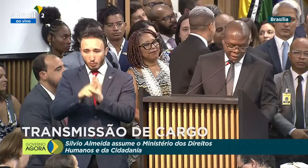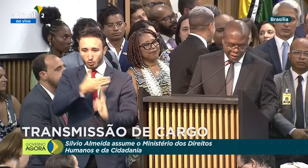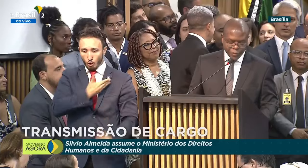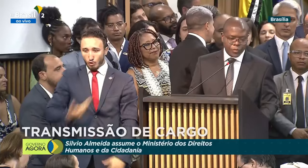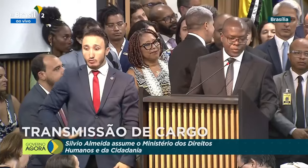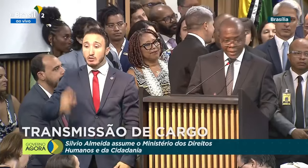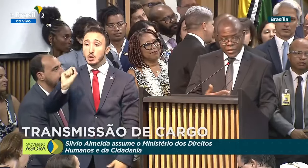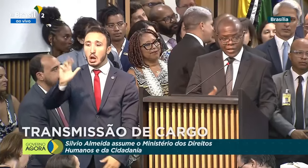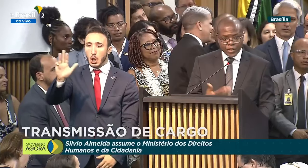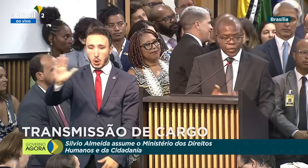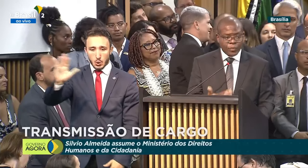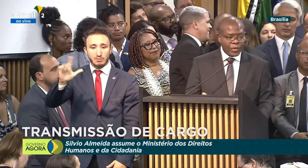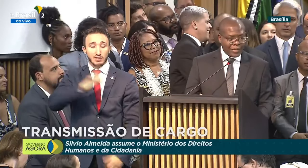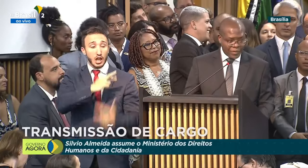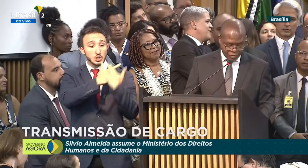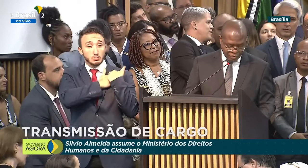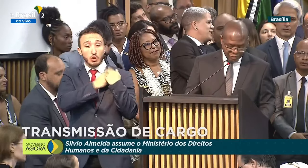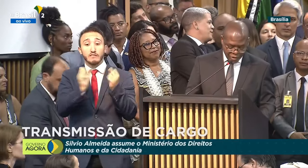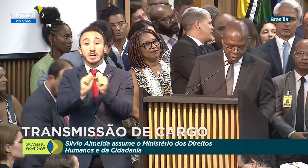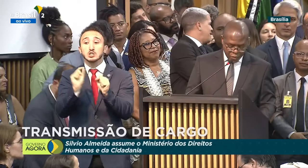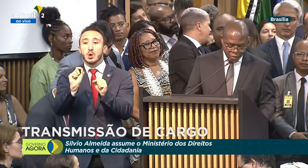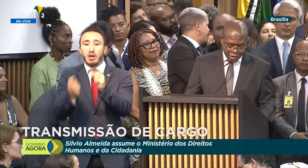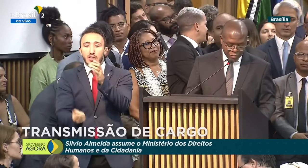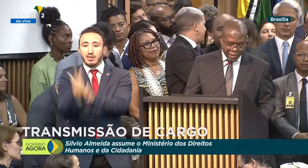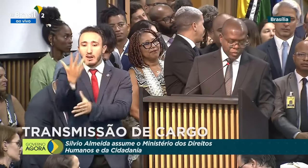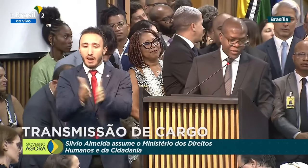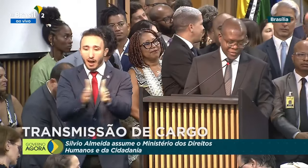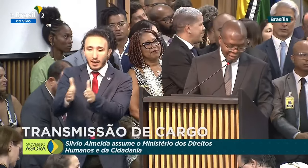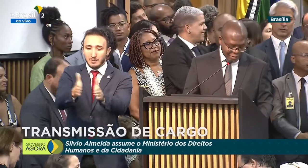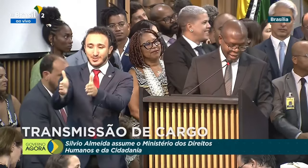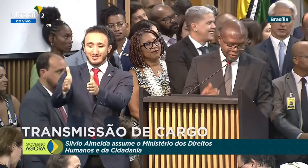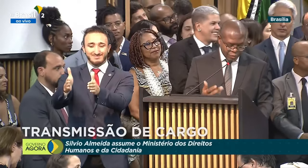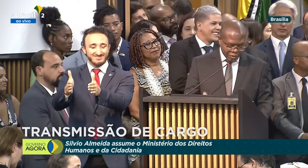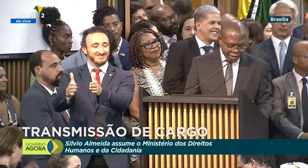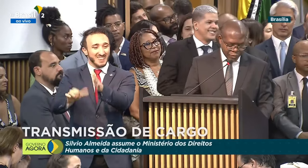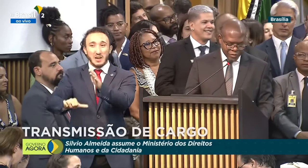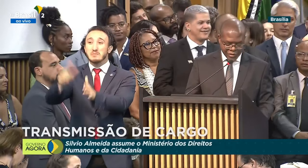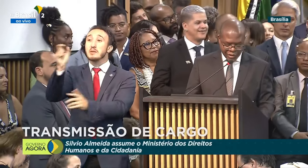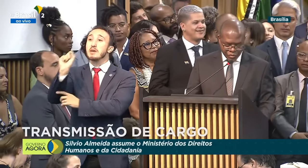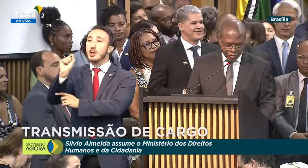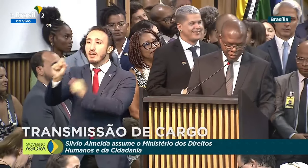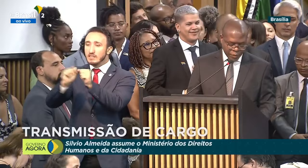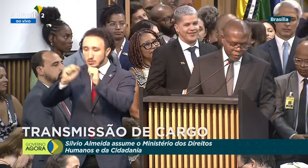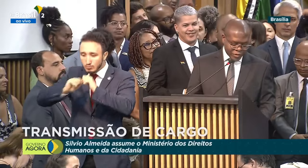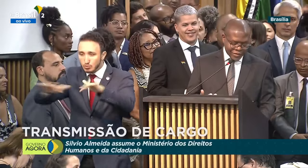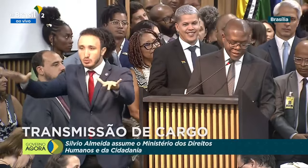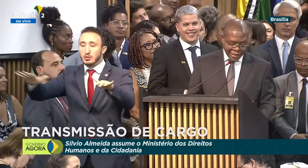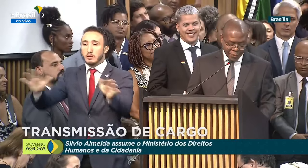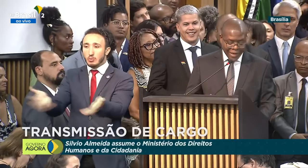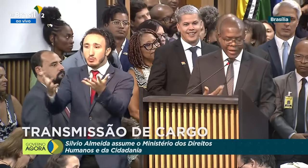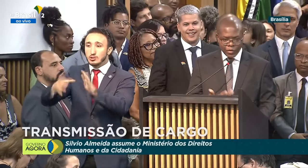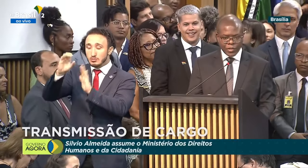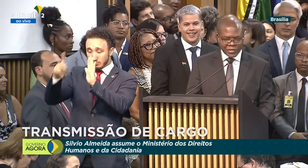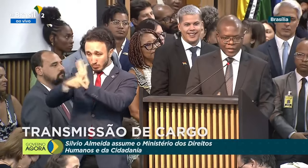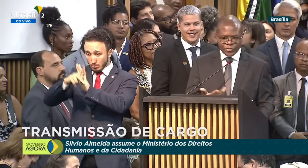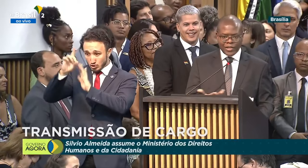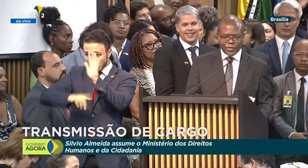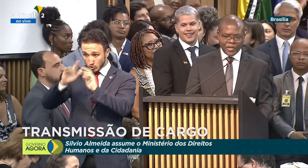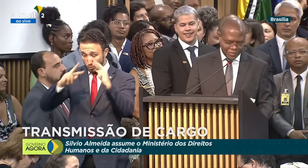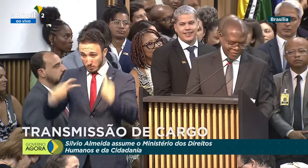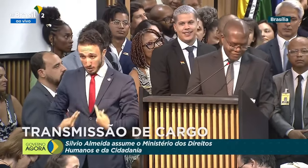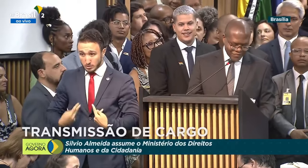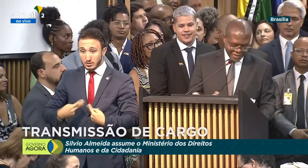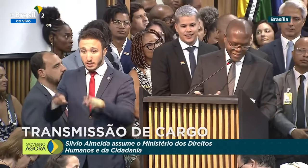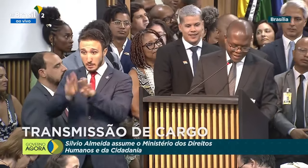Lula da Silva responsabilidade propor caminhos primeiro deles como já sinalizado respondia a política de direitos humanos e promoções da Cidadania para além do